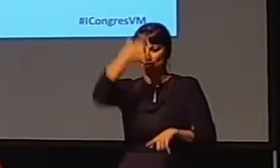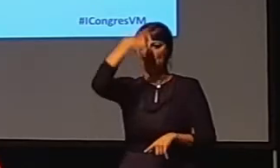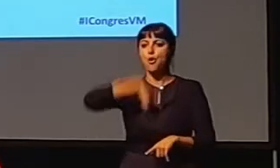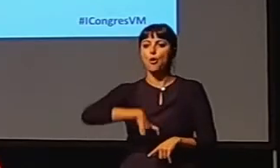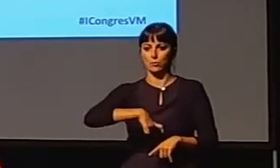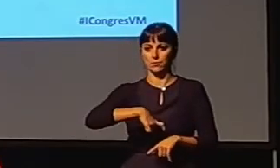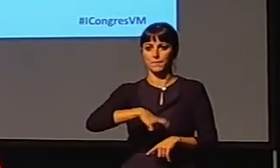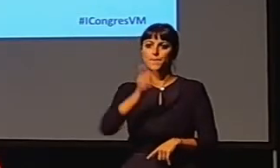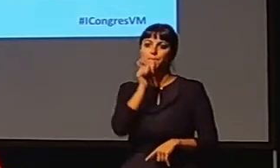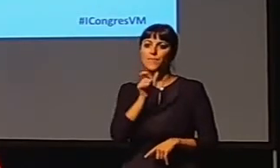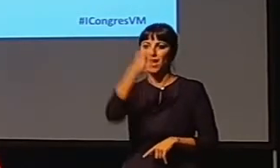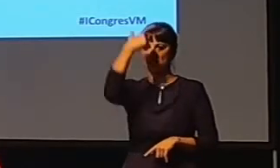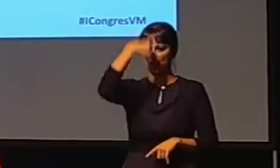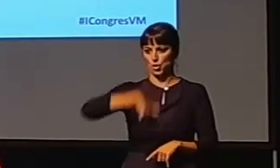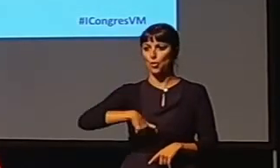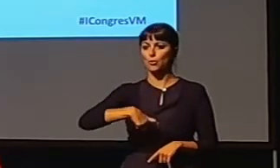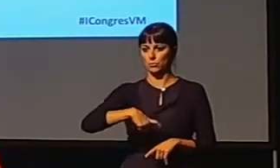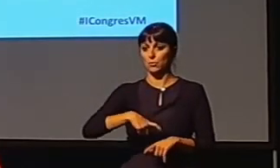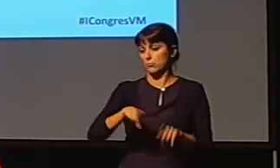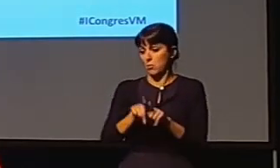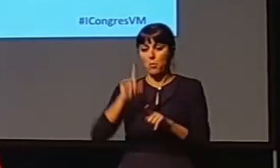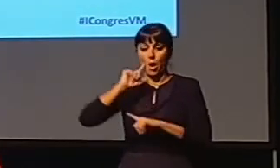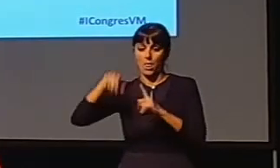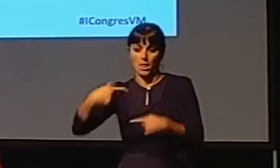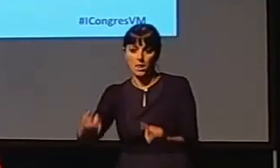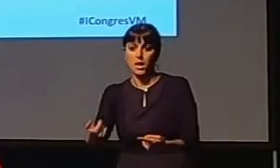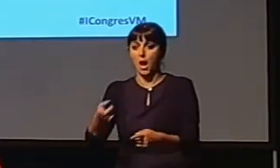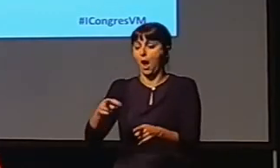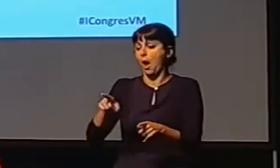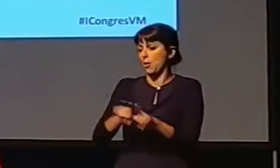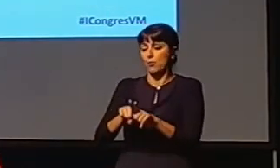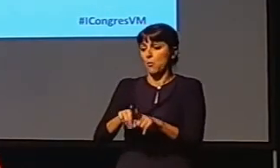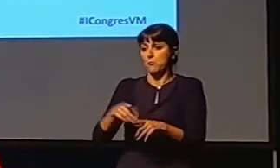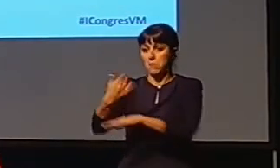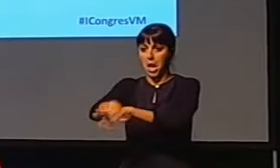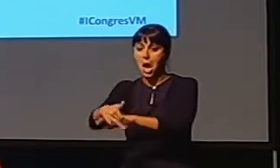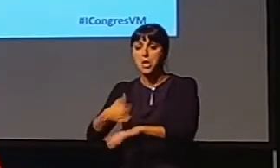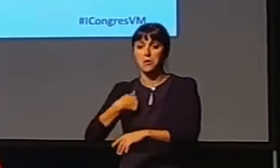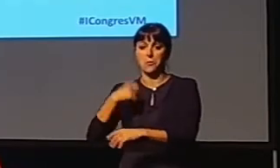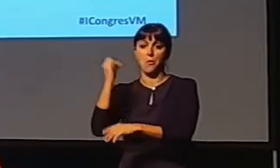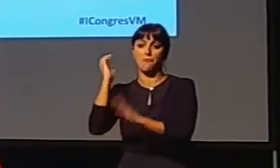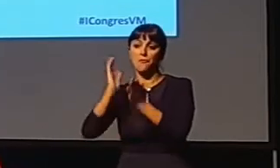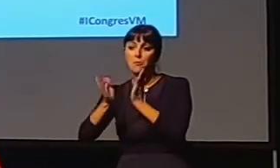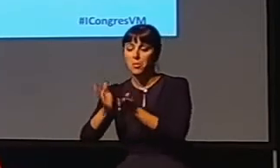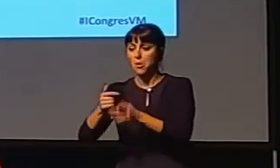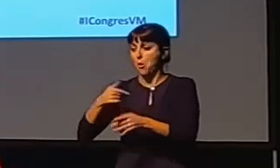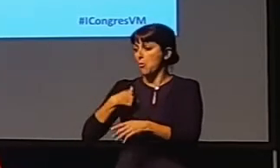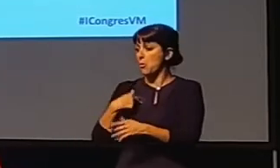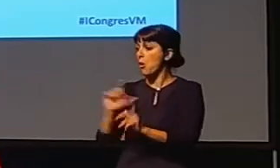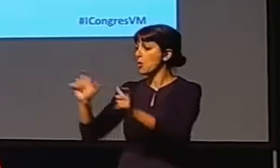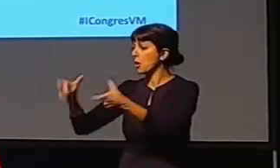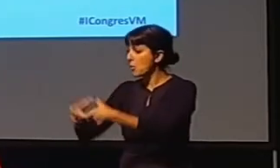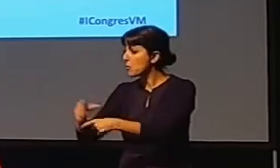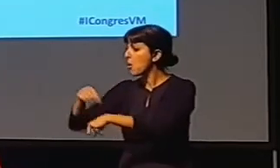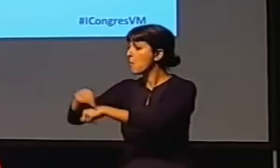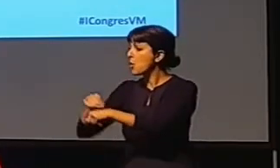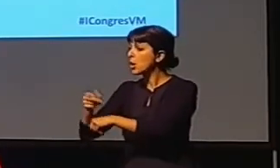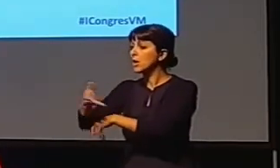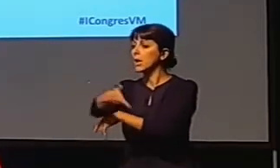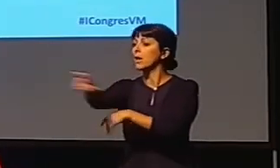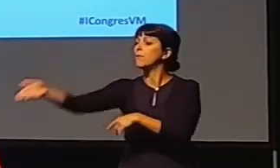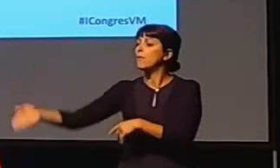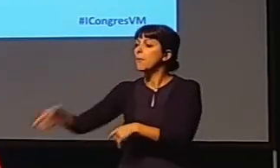faig sempre en el quotidià, en la meva vida, en el carrer, en les formacions, en les reunions polítiques que tinc aquí la sort de tindre